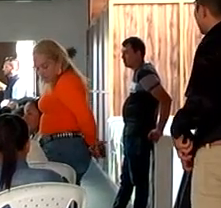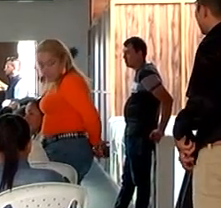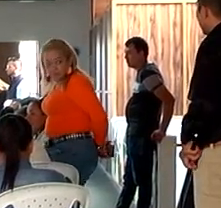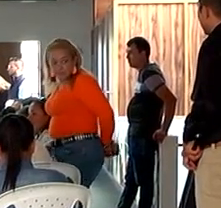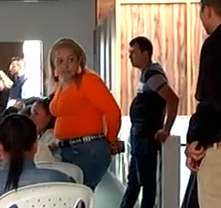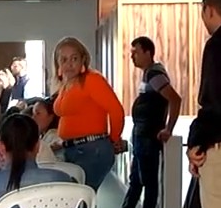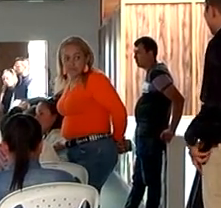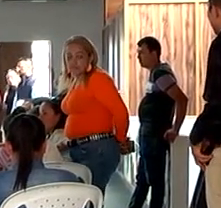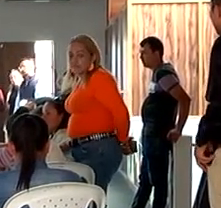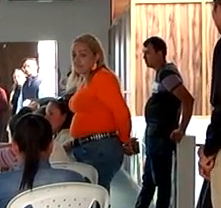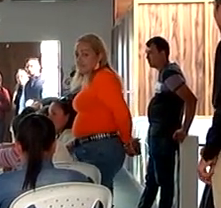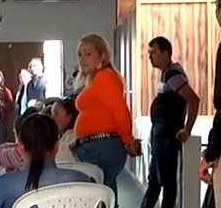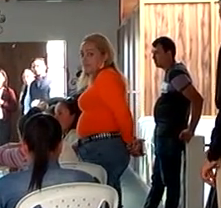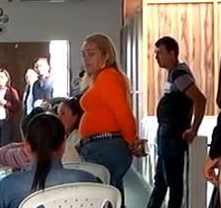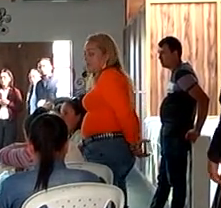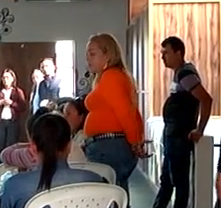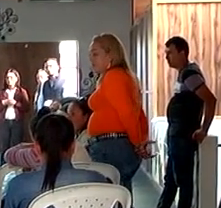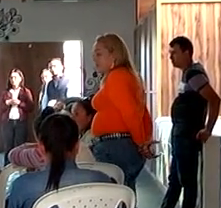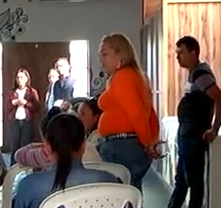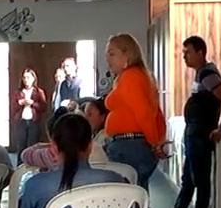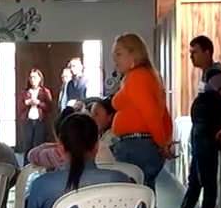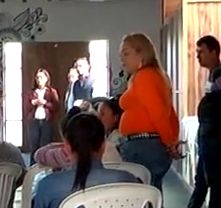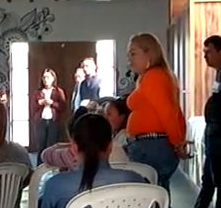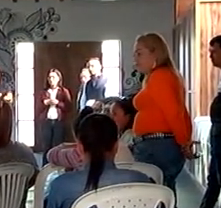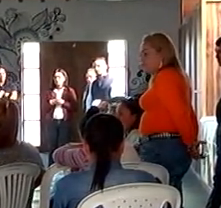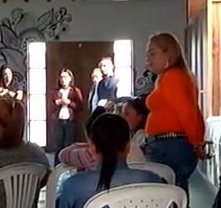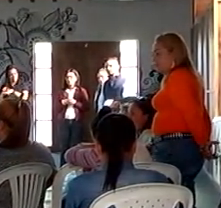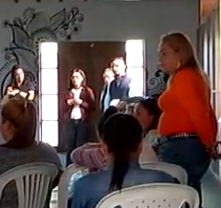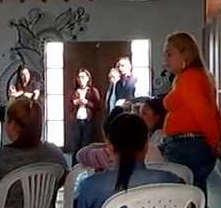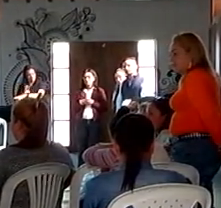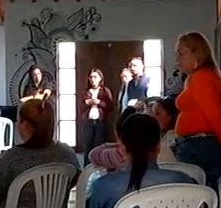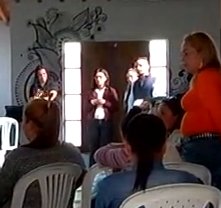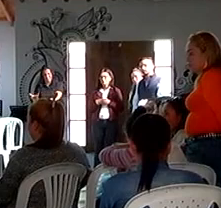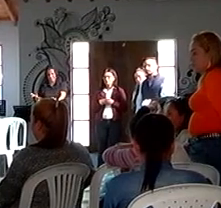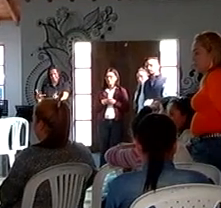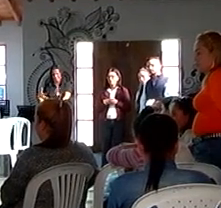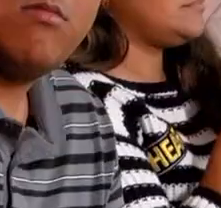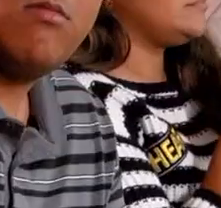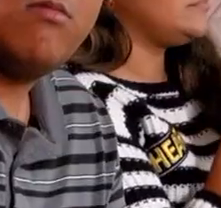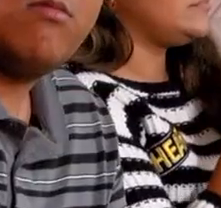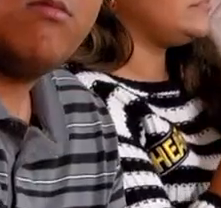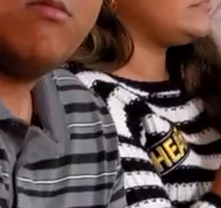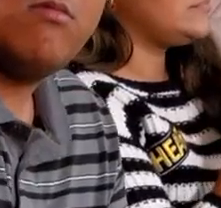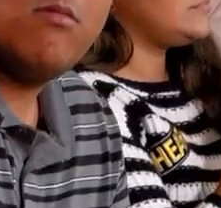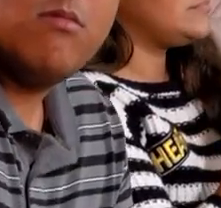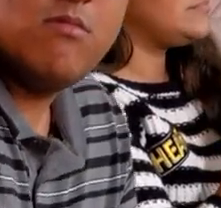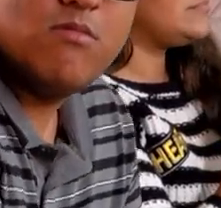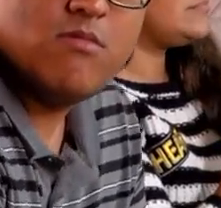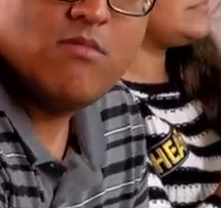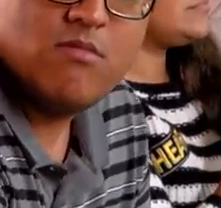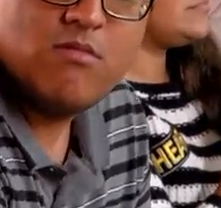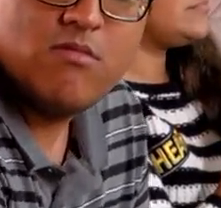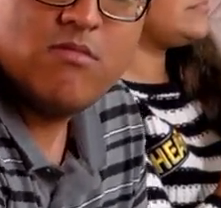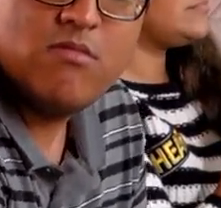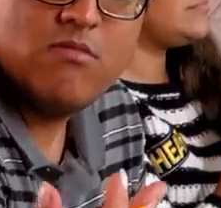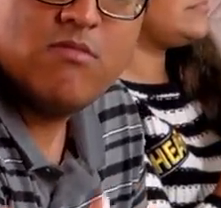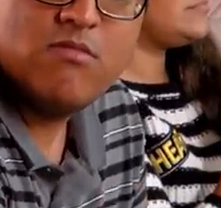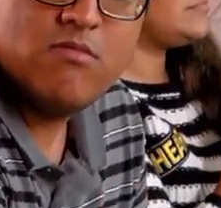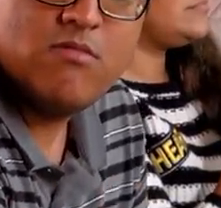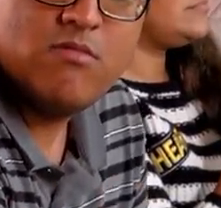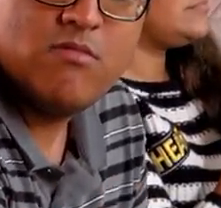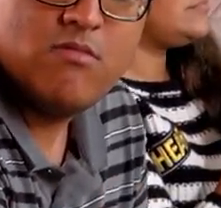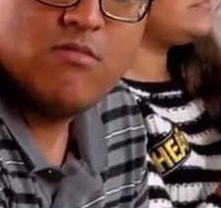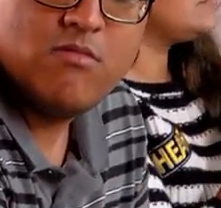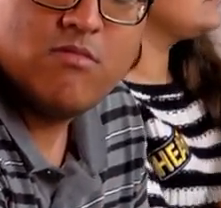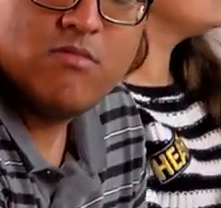conocer en mayor medida este tipo de condiciones. Finalmente, Acuario Noticias se contactó con el director de la Fundación